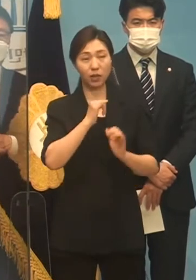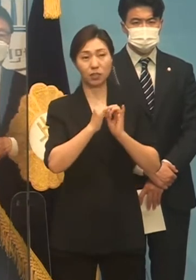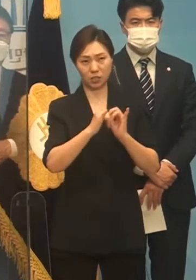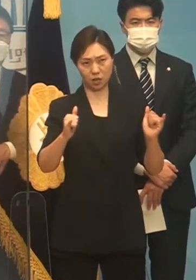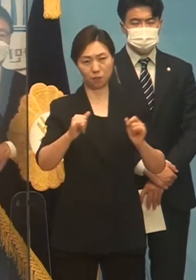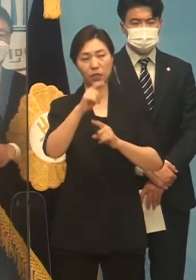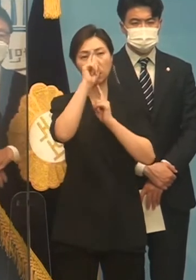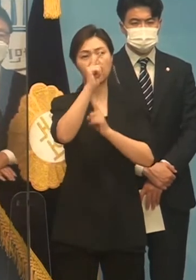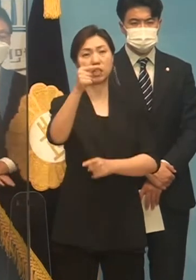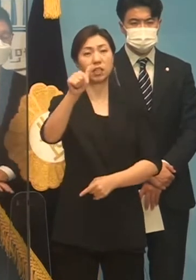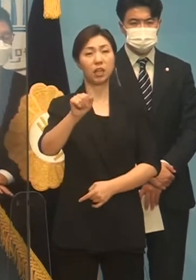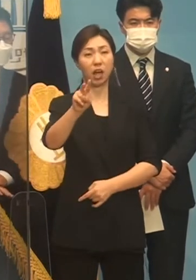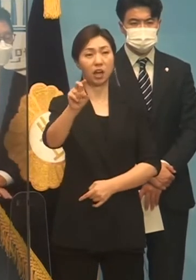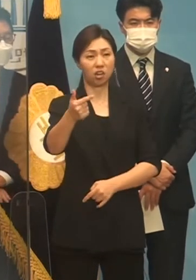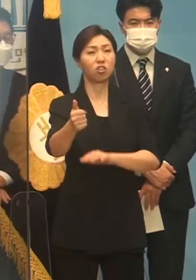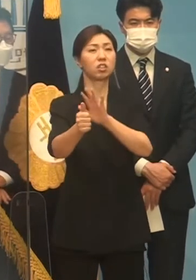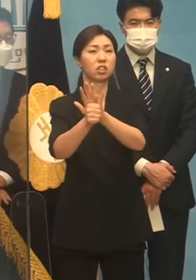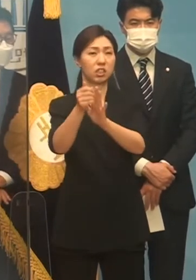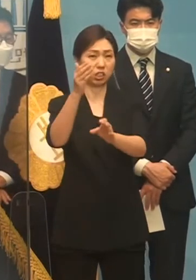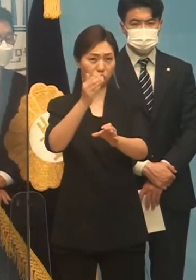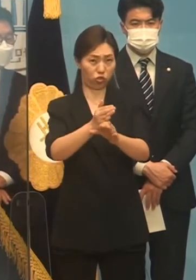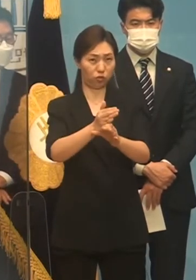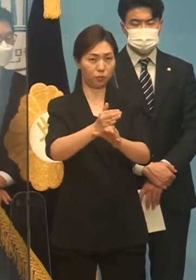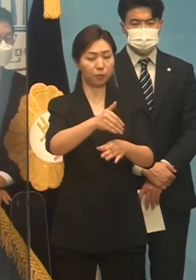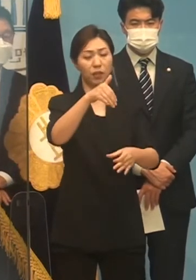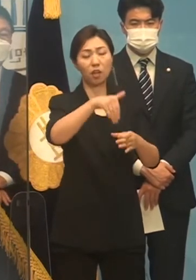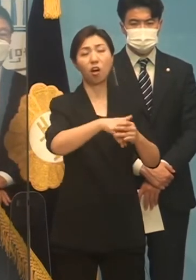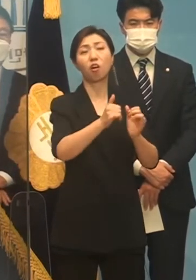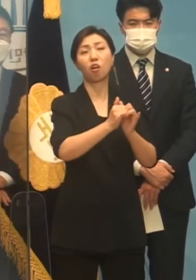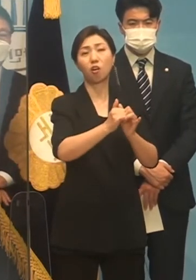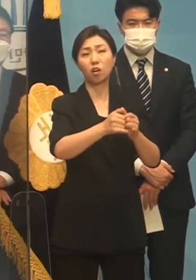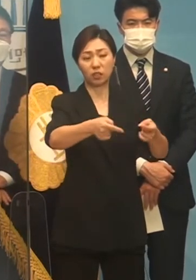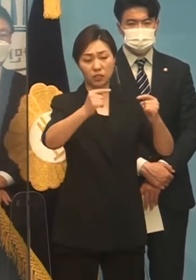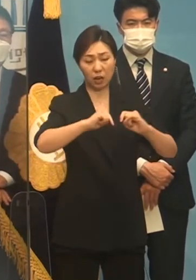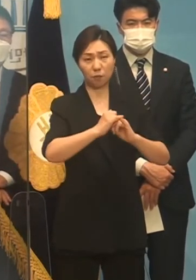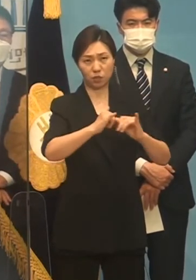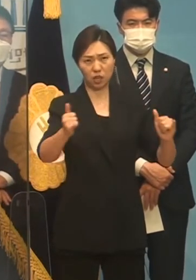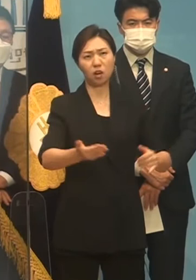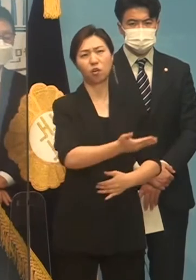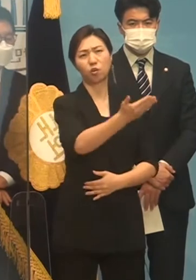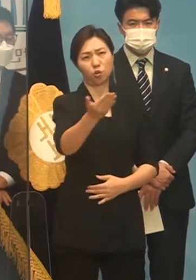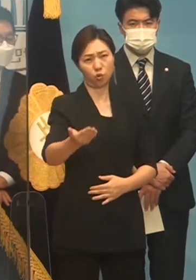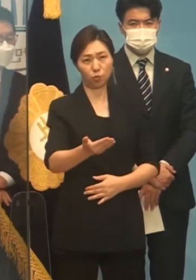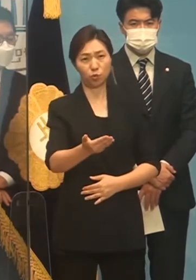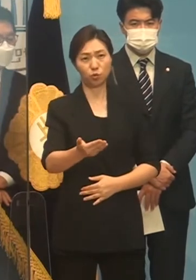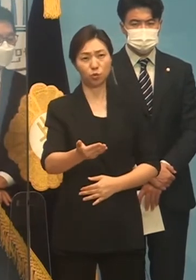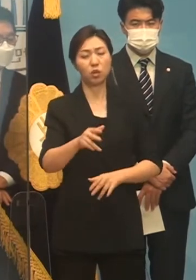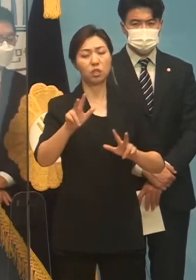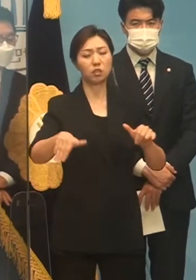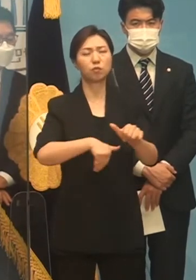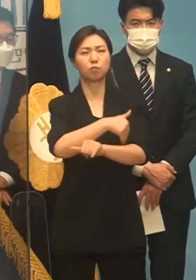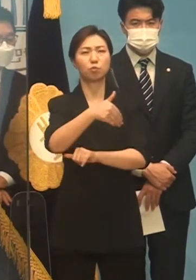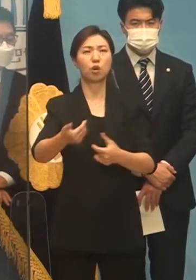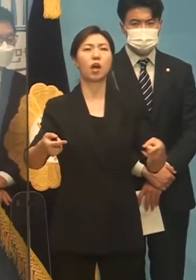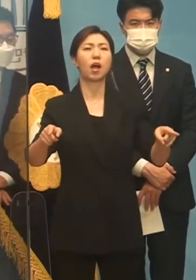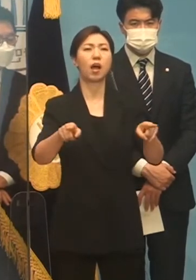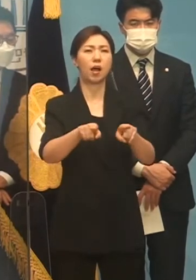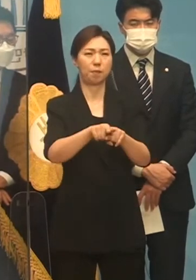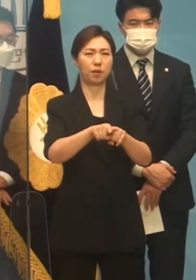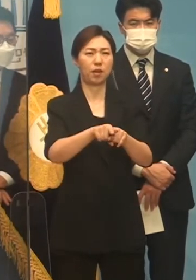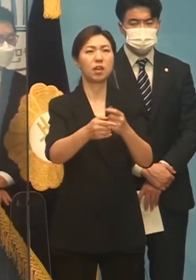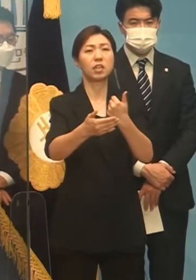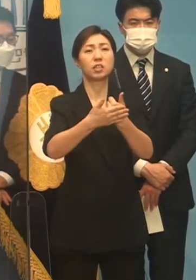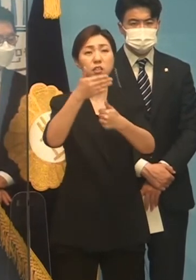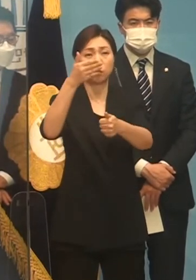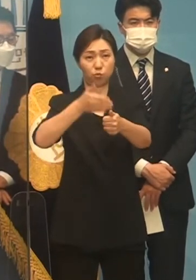있습니다. 선거인단도 이런 흐름에 함께 해주실 것을 기대합니다.